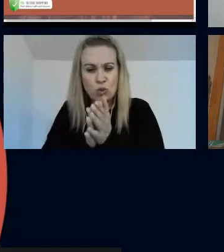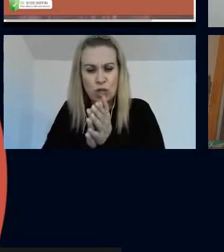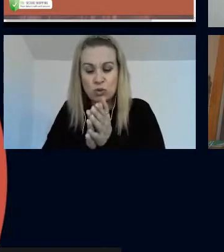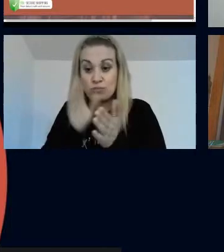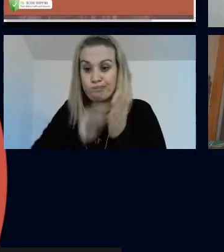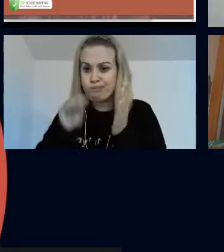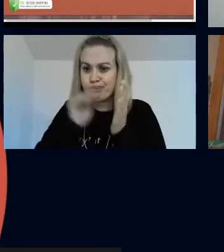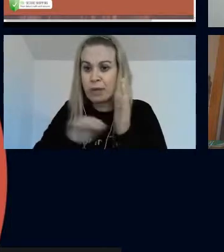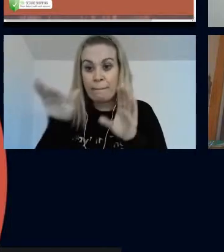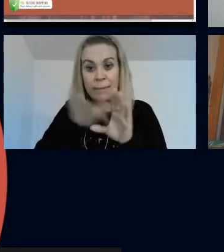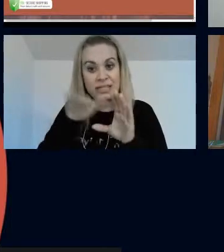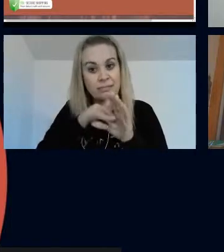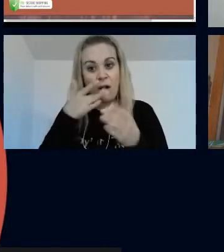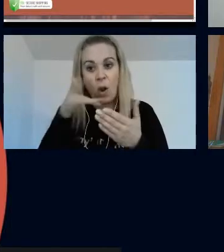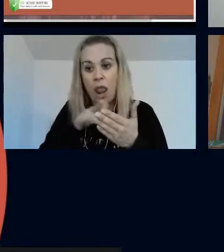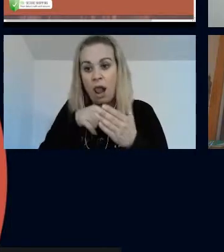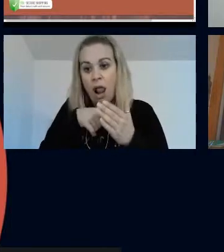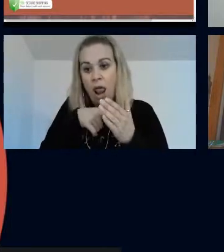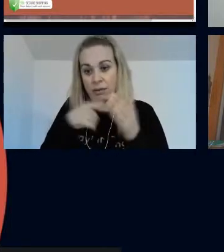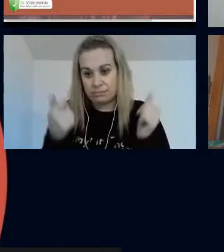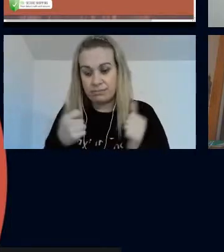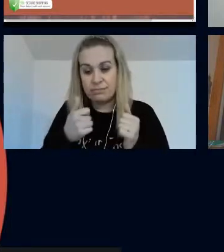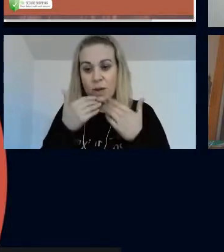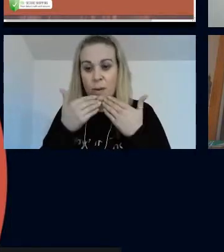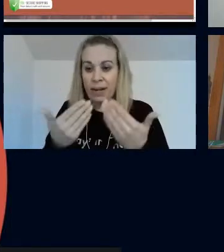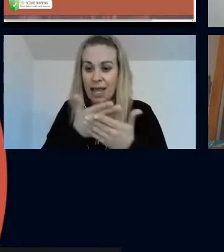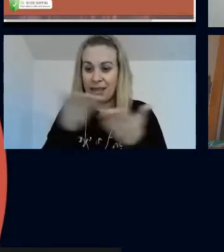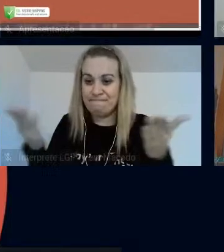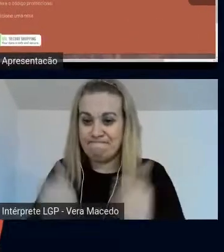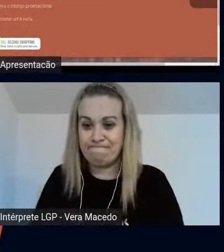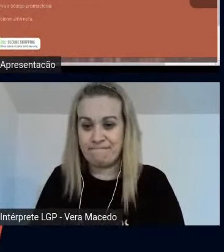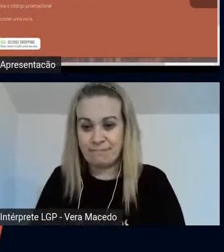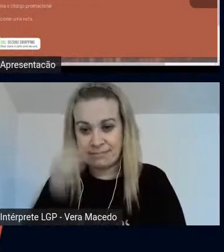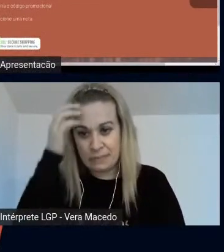que participaram desse processo. Muito obrigada.